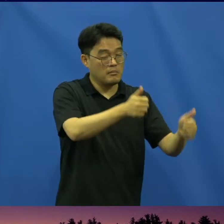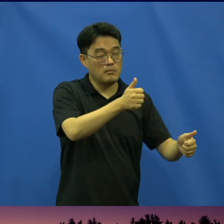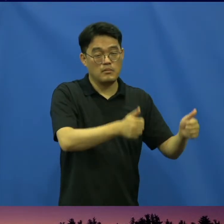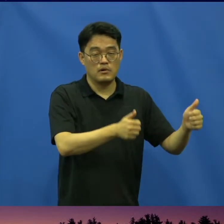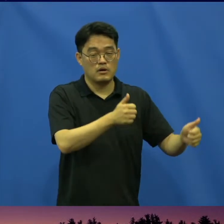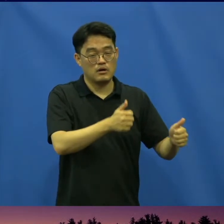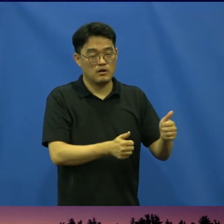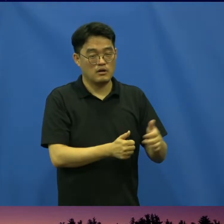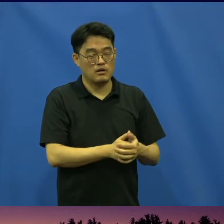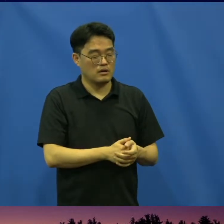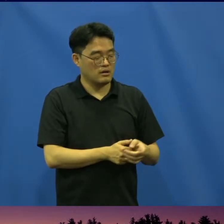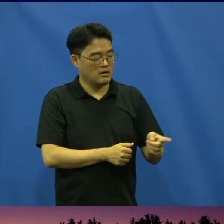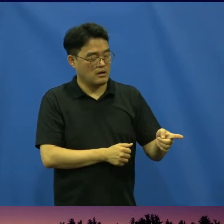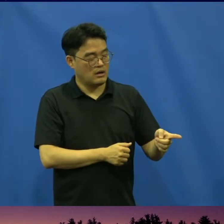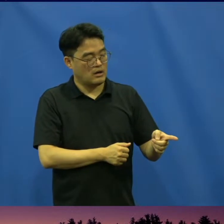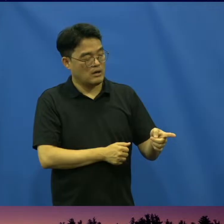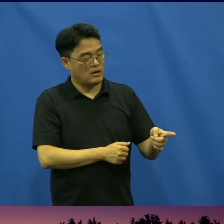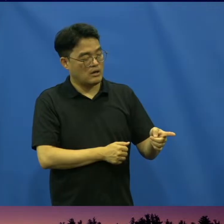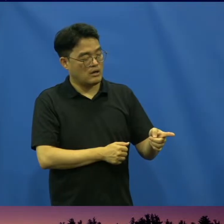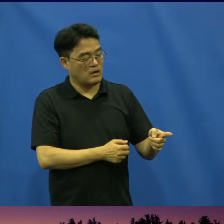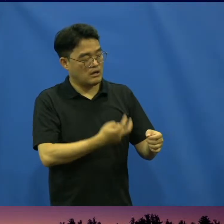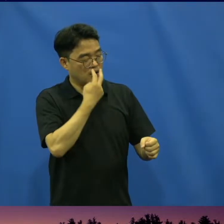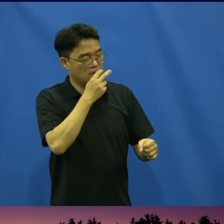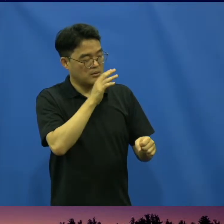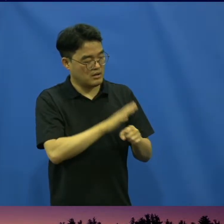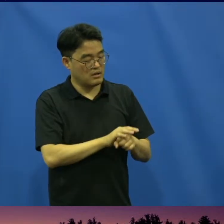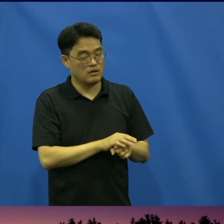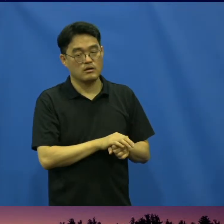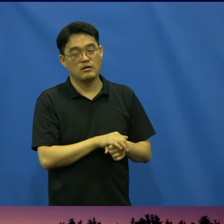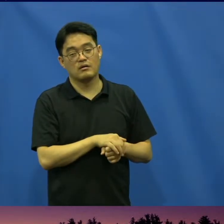거예요. 대회를. 기가 막혀.